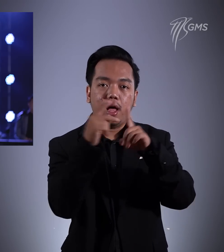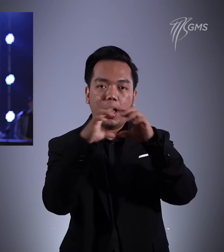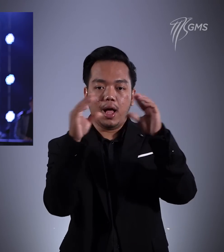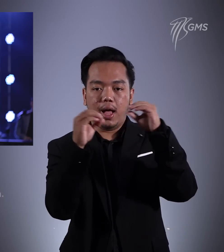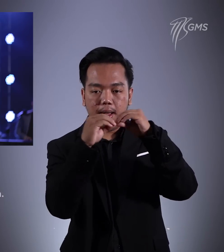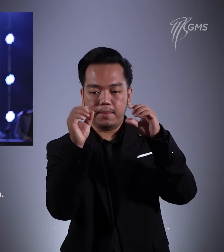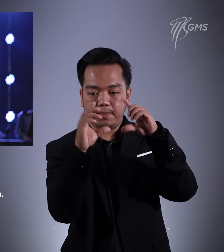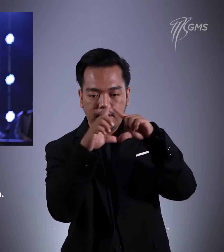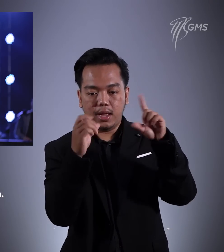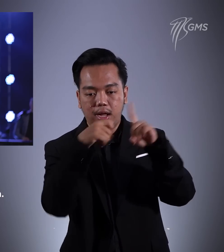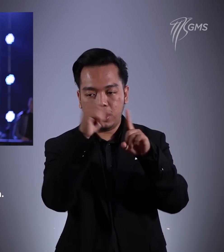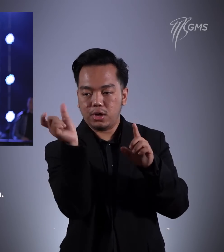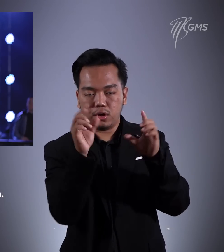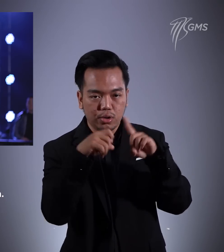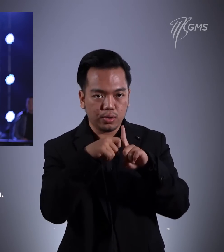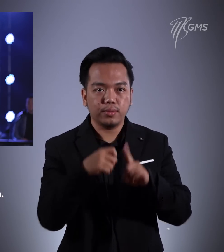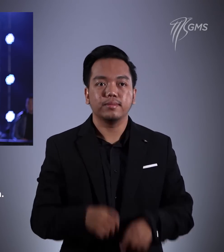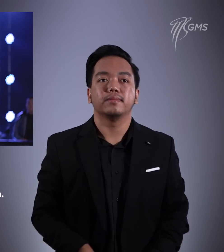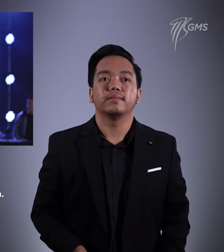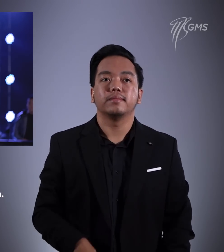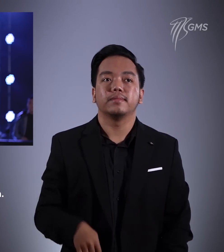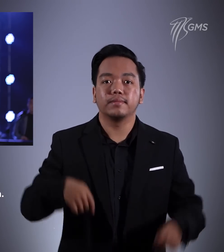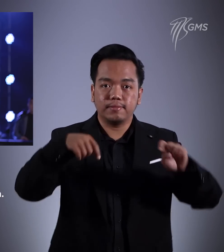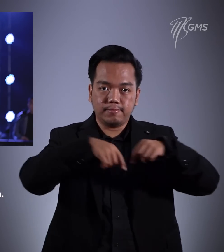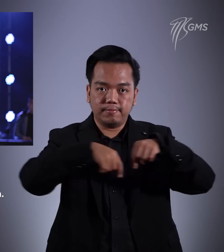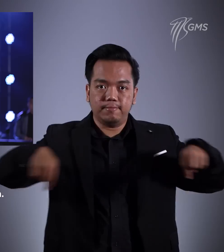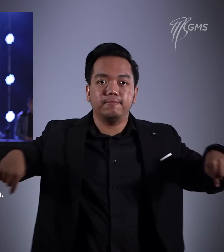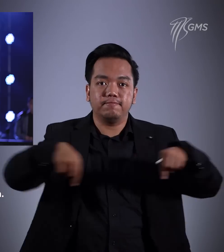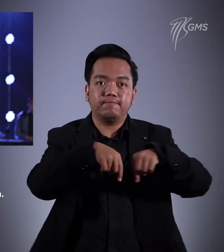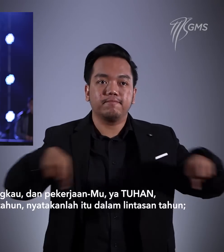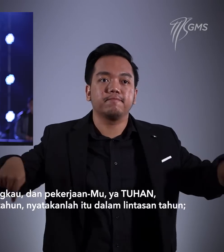ini. Doa Nabi Habakuk menurut nada ratapan ayat 1.